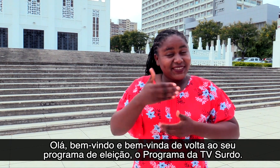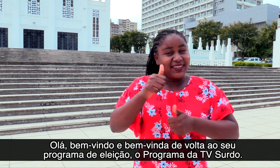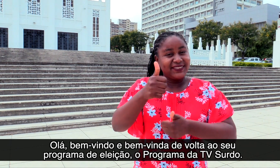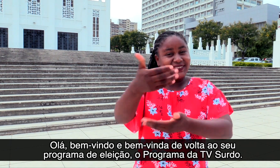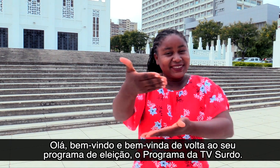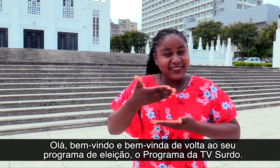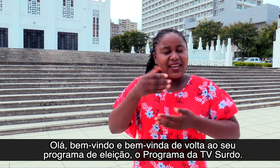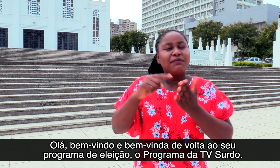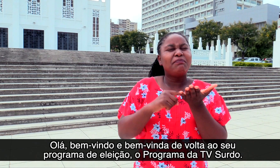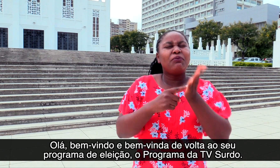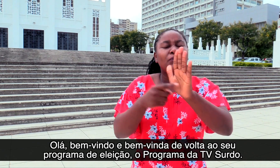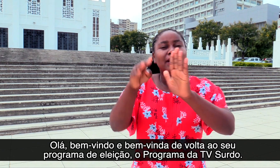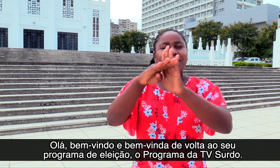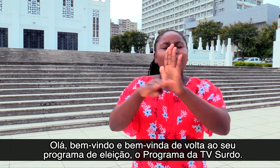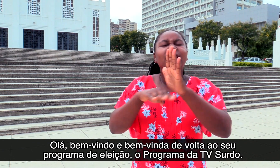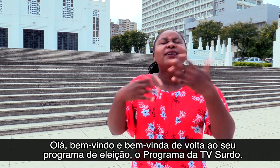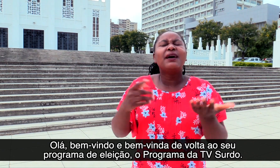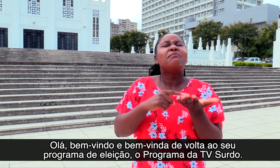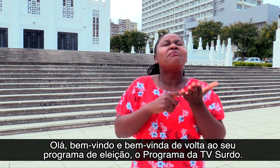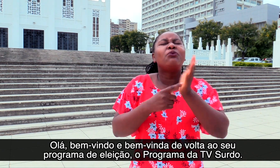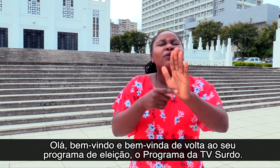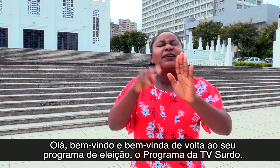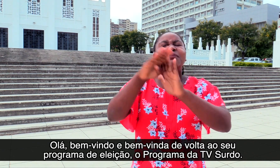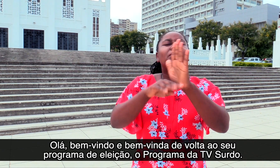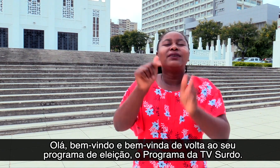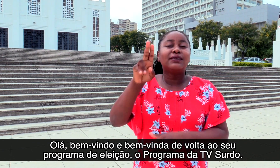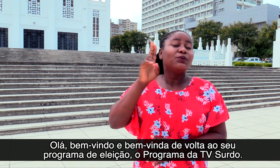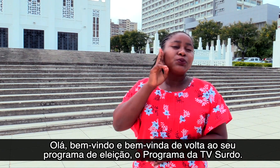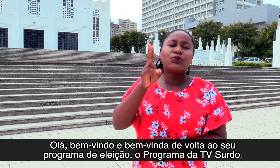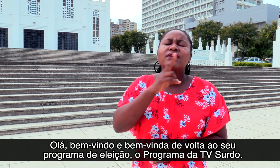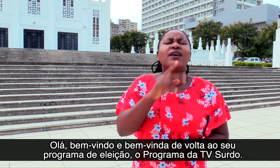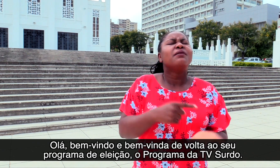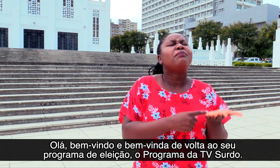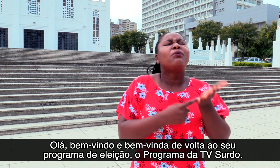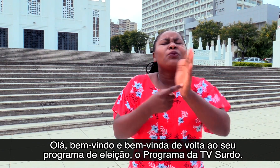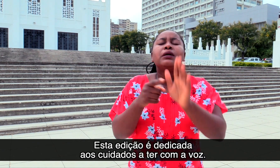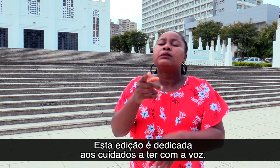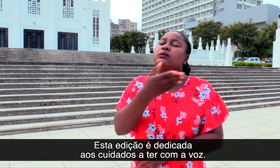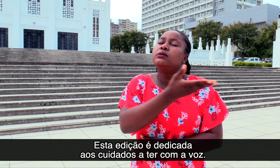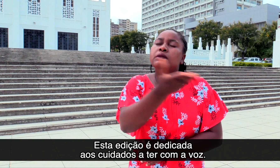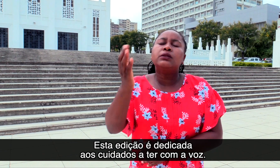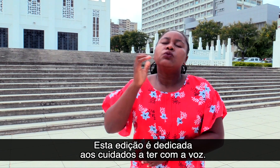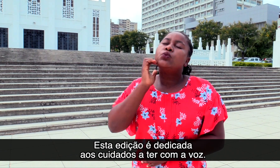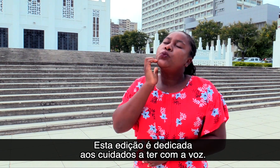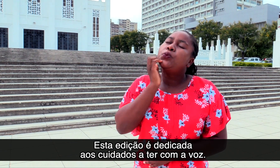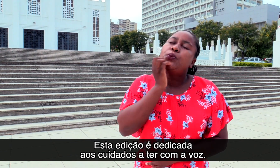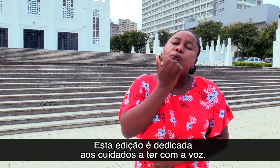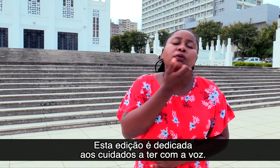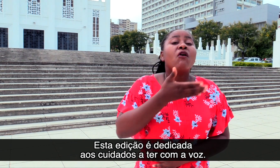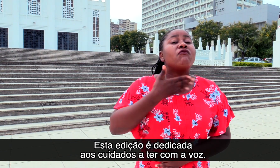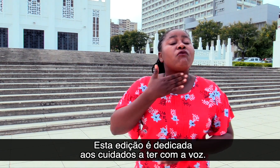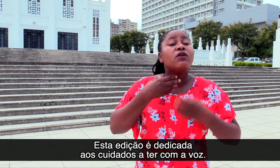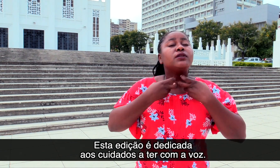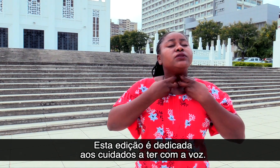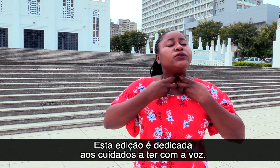Olá! Bem-vindo e bem-vinda de volta ao seu programa de eleição, o programa da TV Surdo. Esta edição é dedicada